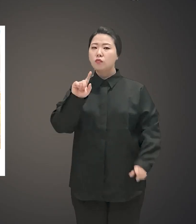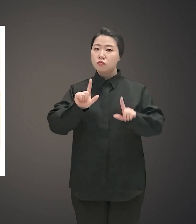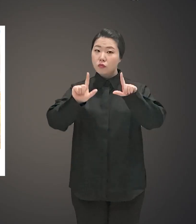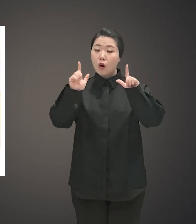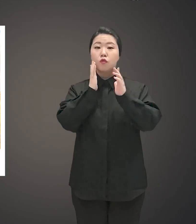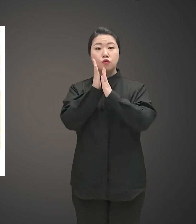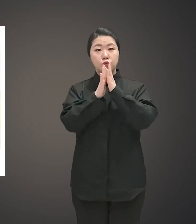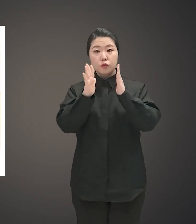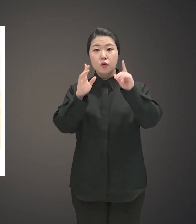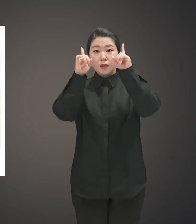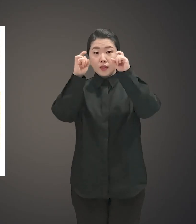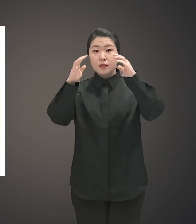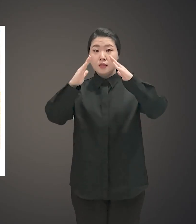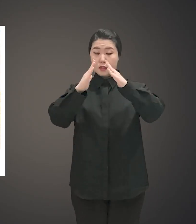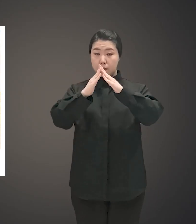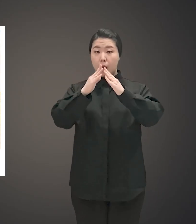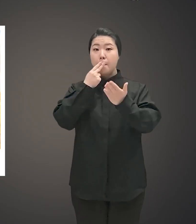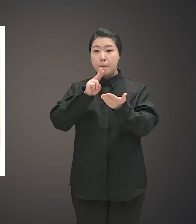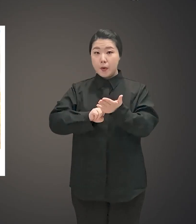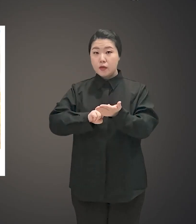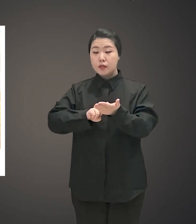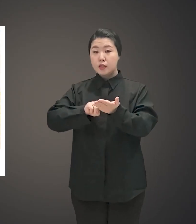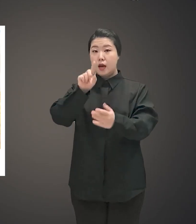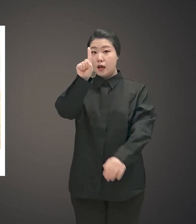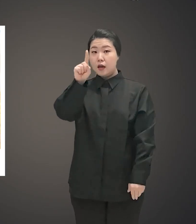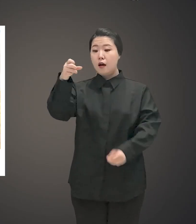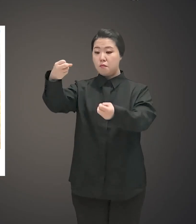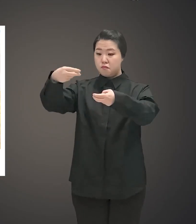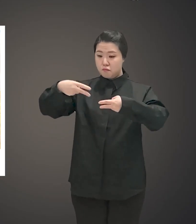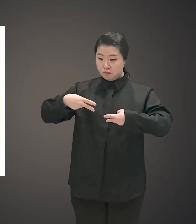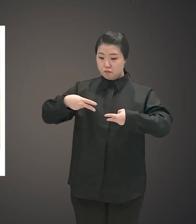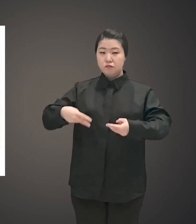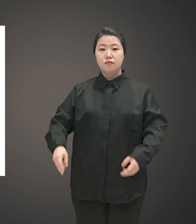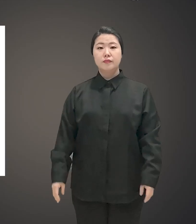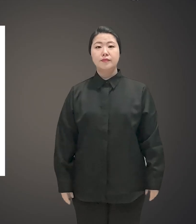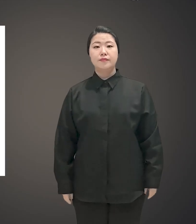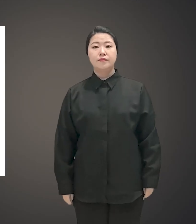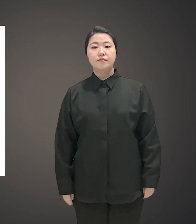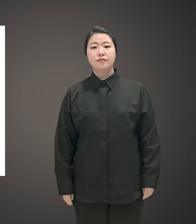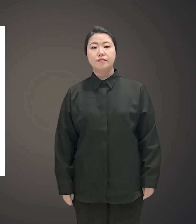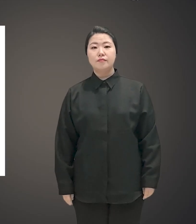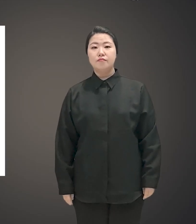어느 날 숲속 사진관의 편지 한 통이 왔어요.